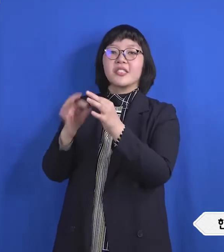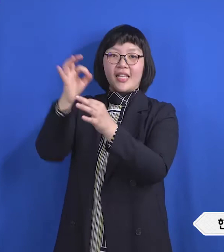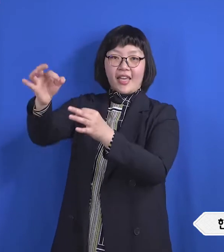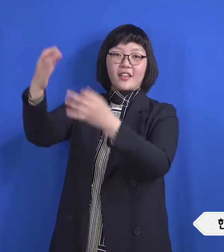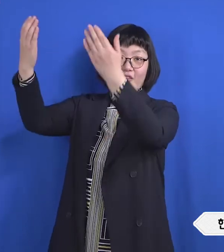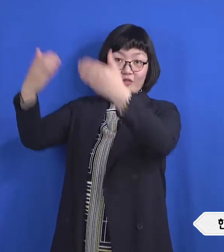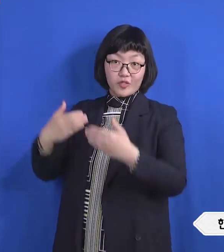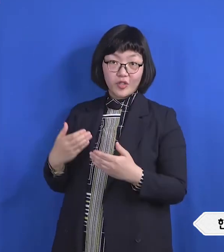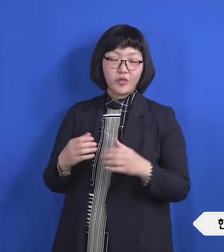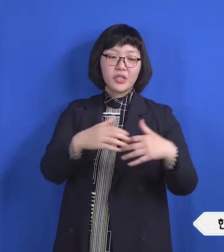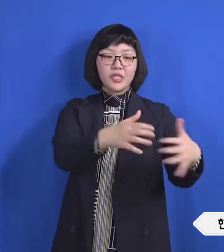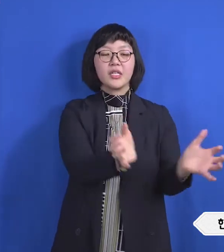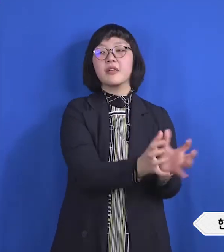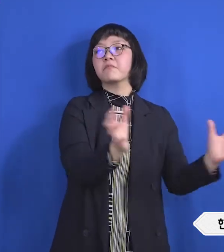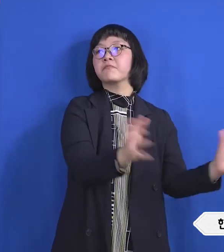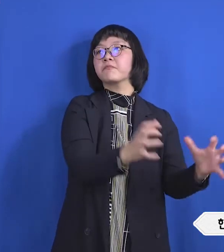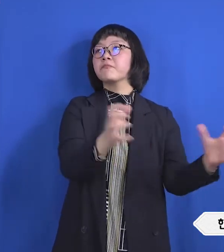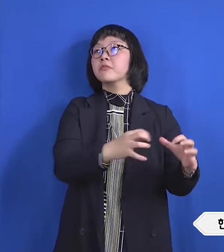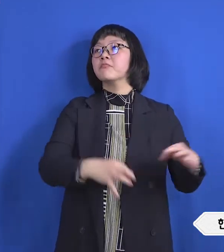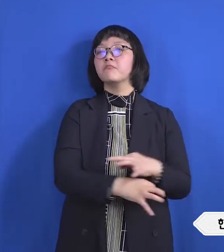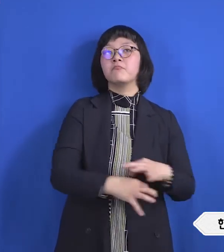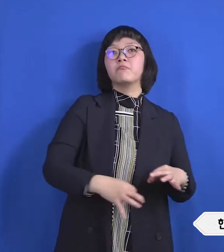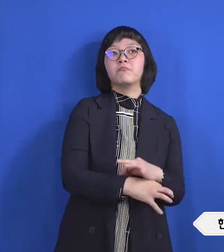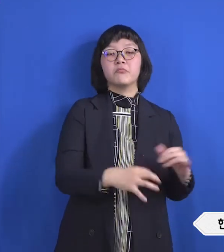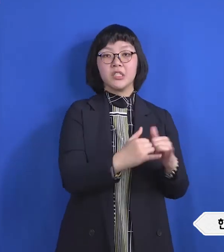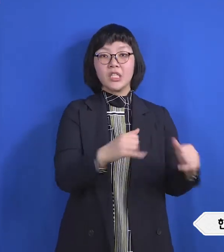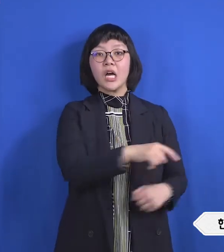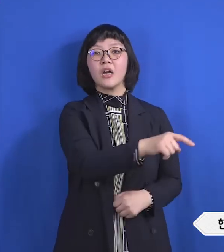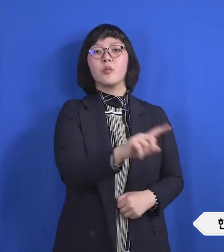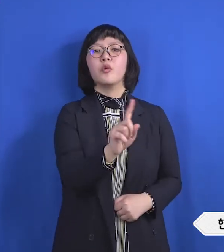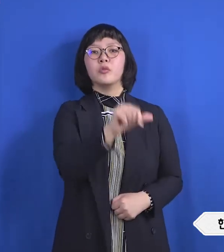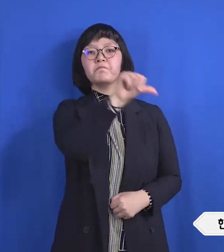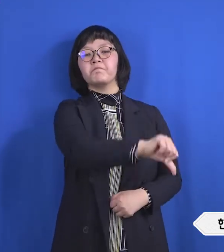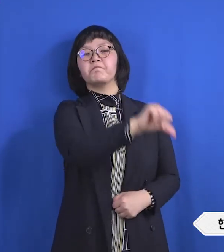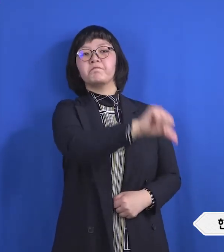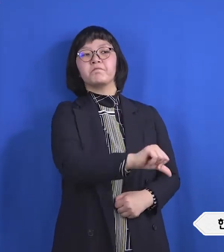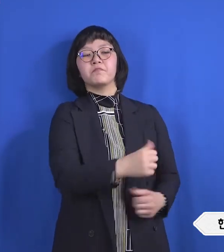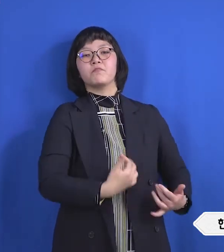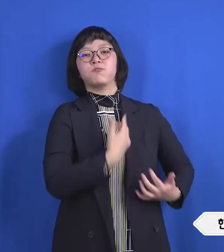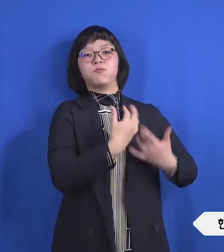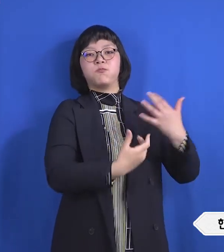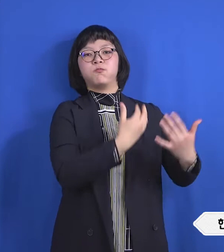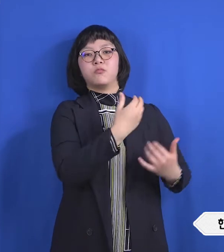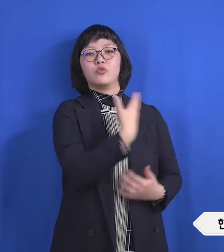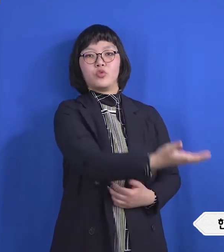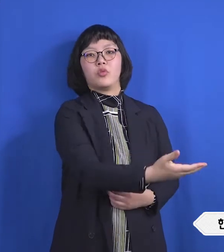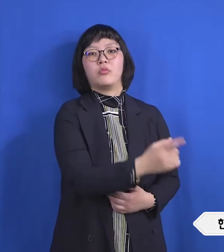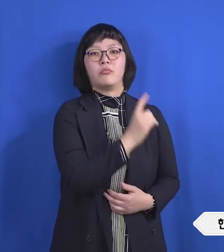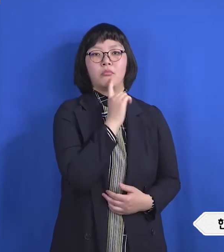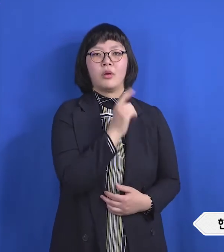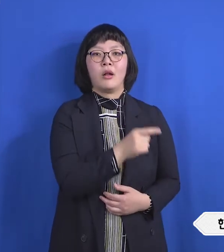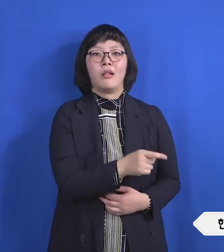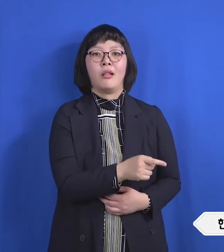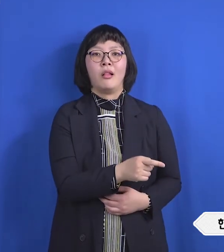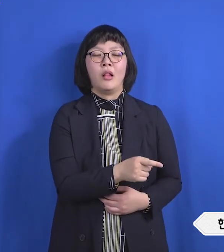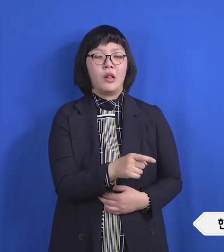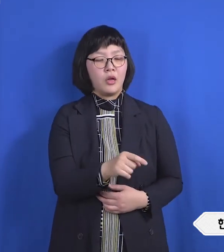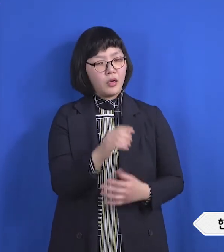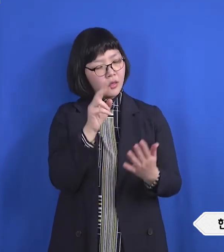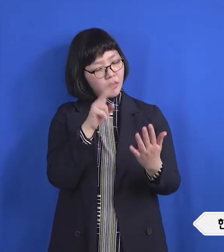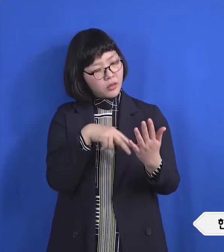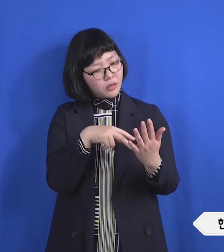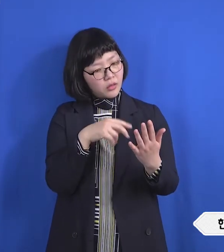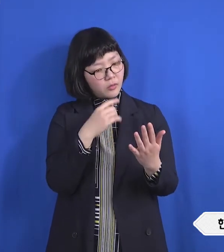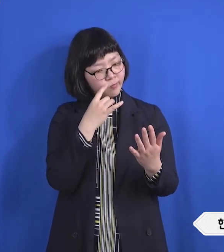진리를 따르지 아니하고 불의를 따르는 자에게는 진노와 분노로 하시리라. 이 말씀도 또 의문이 생기죠.